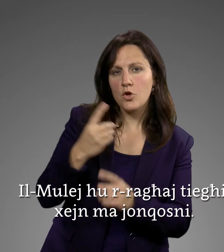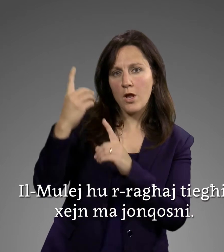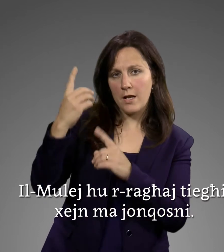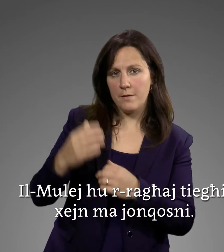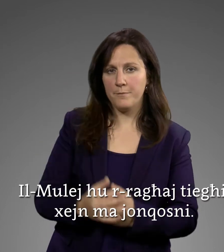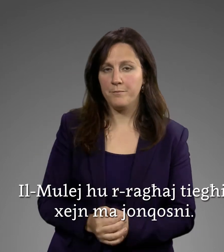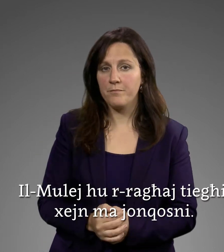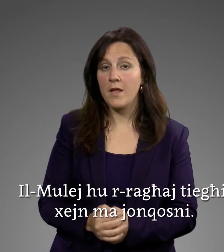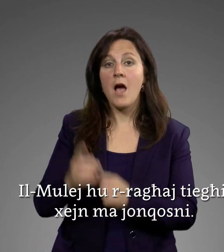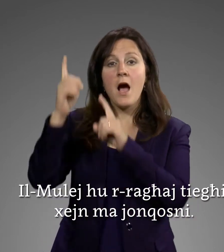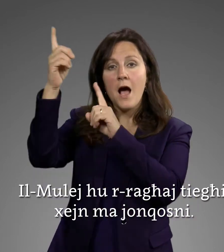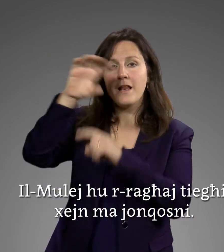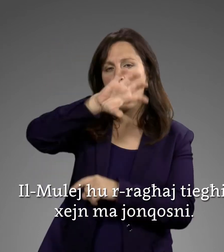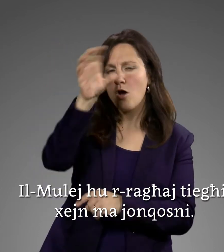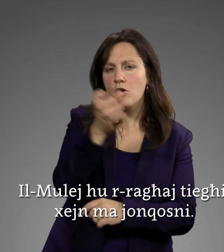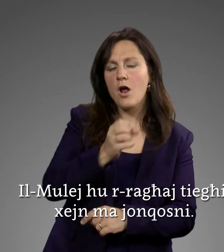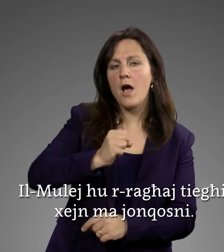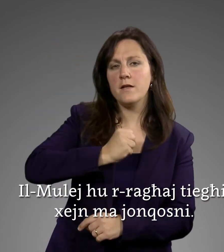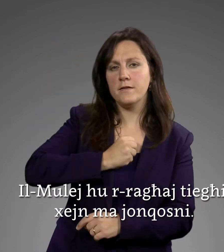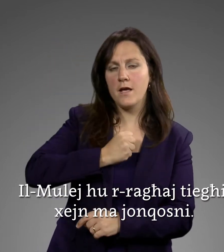Il-mulej u r-raj tiegħi xejn ma jonqosni.